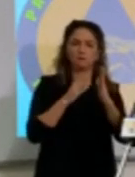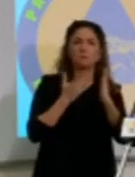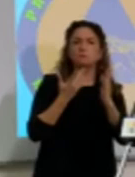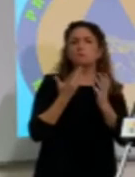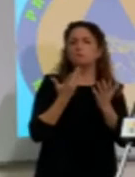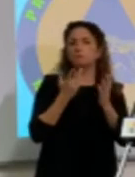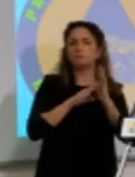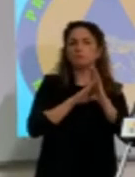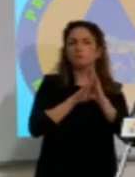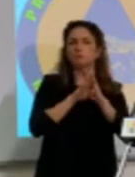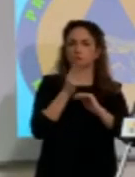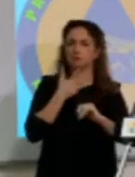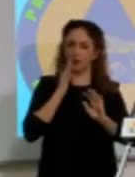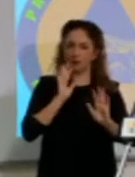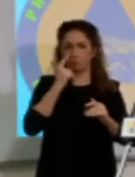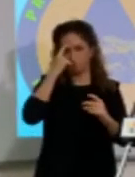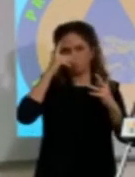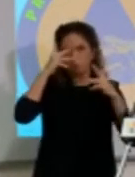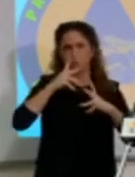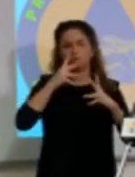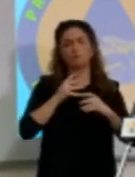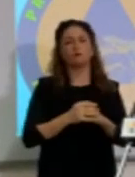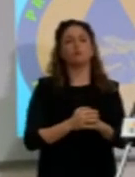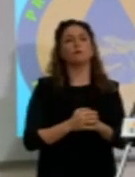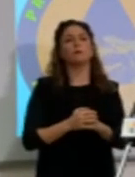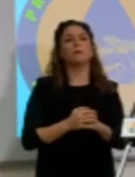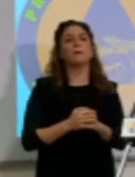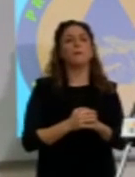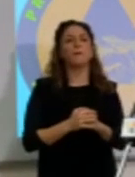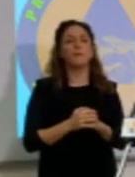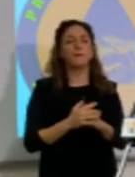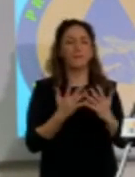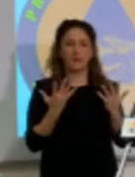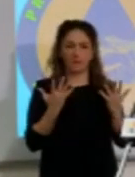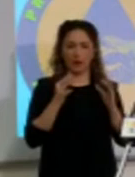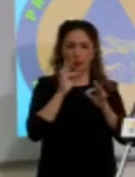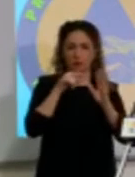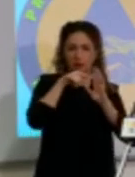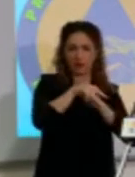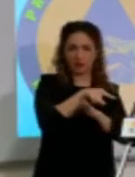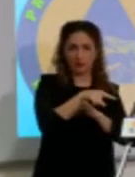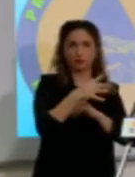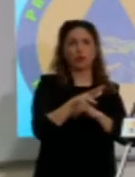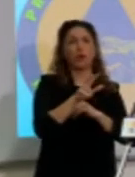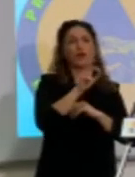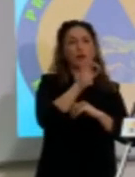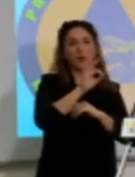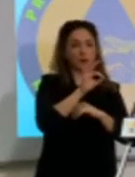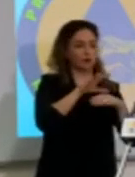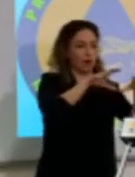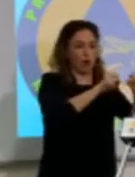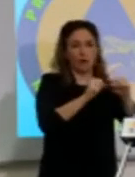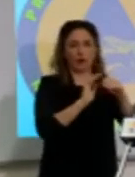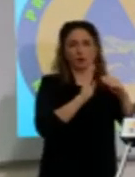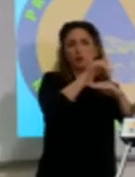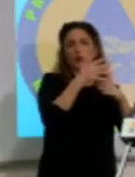chiusi con conseguente svuotamento di hotel e ristoranti ma anche il natale e il capodanno e come verranno organizzati da